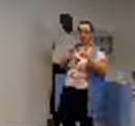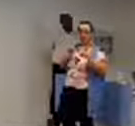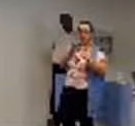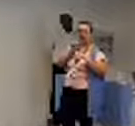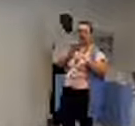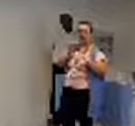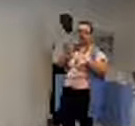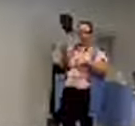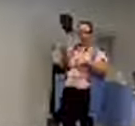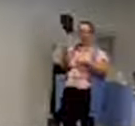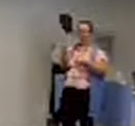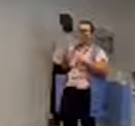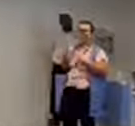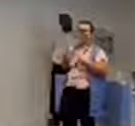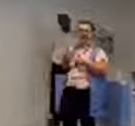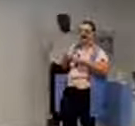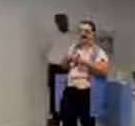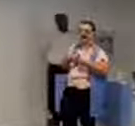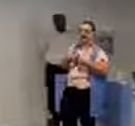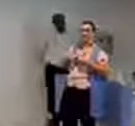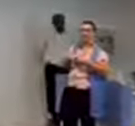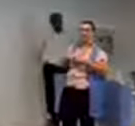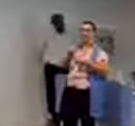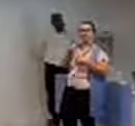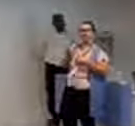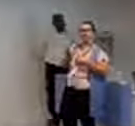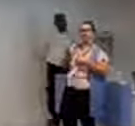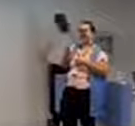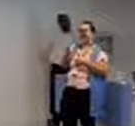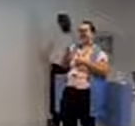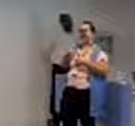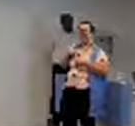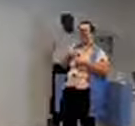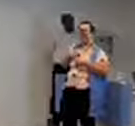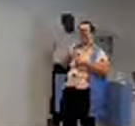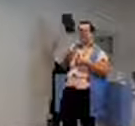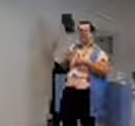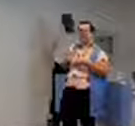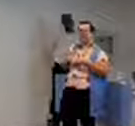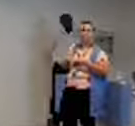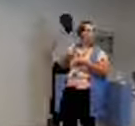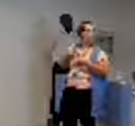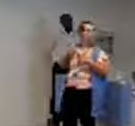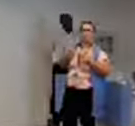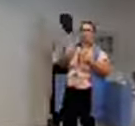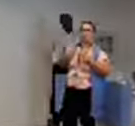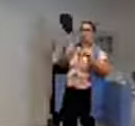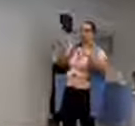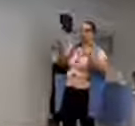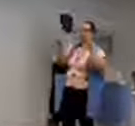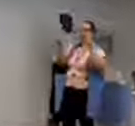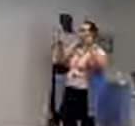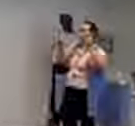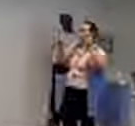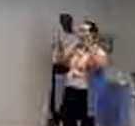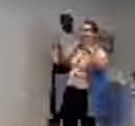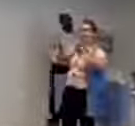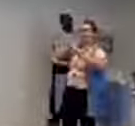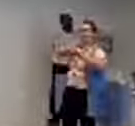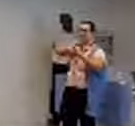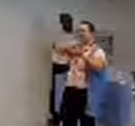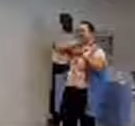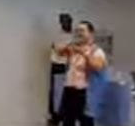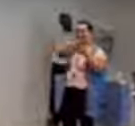peça, né? Então, tá bom? Bom, tem outros temas aqui que a gente queria abordar, um pouco de automação